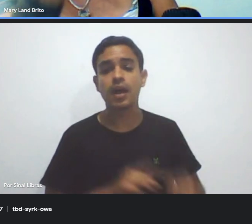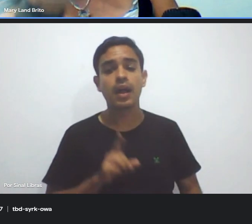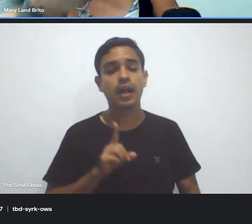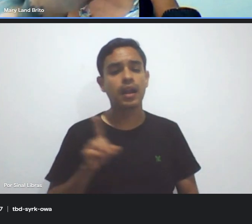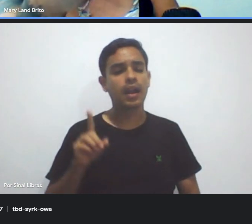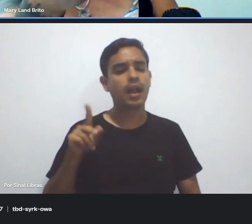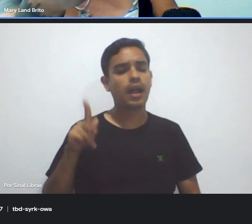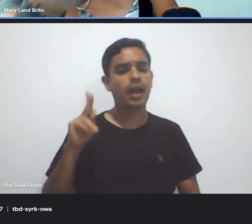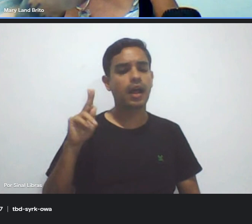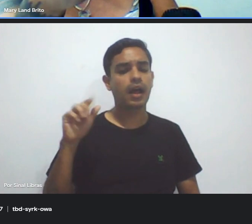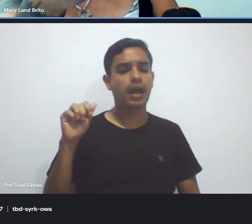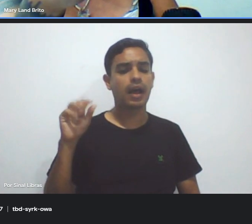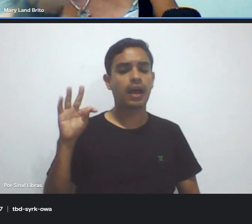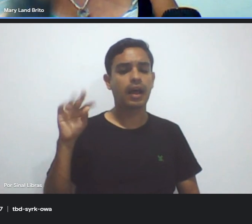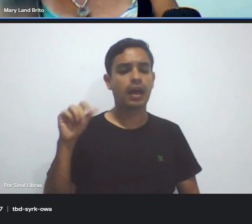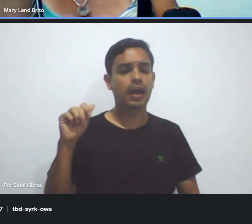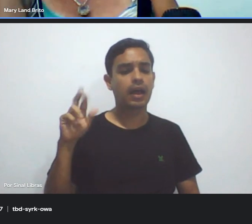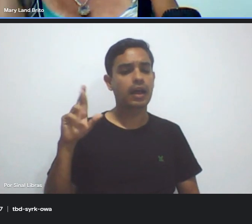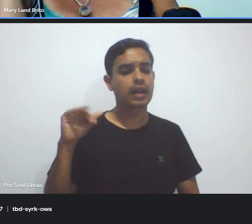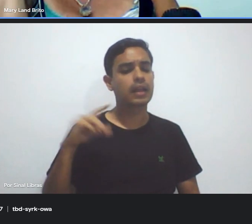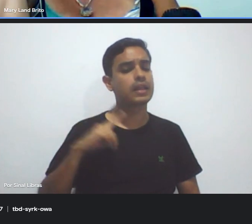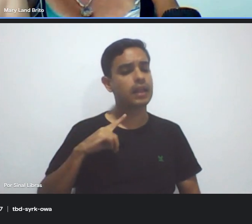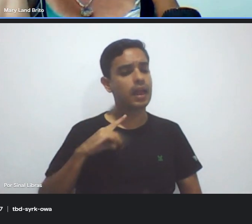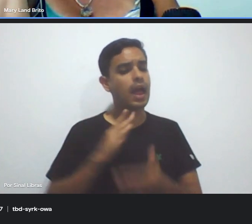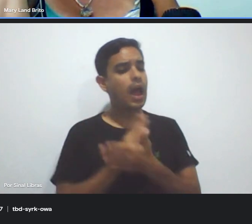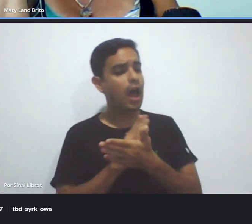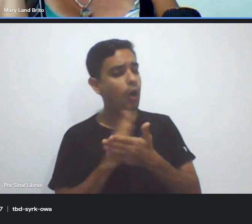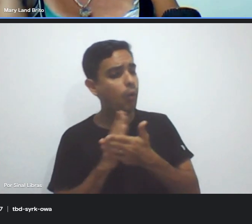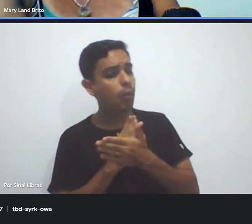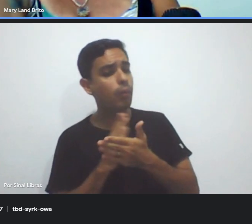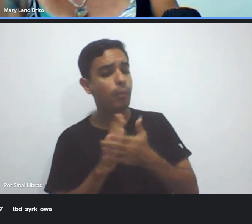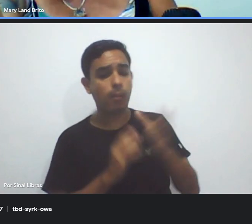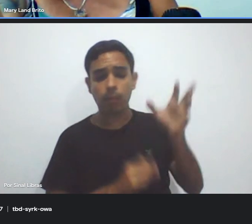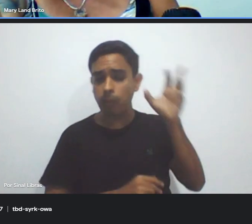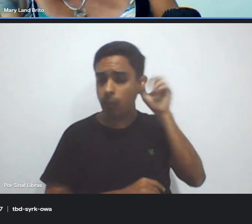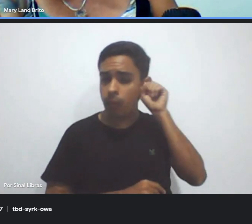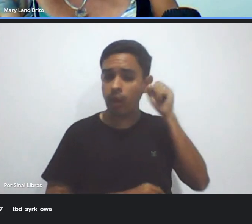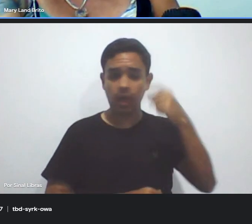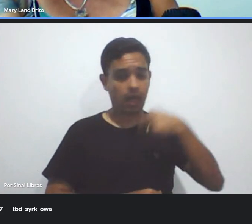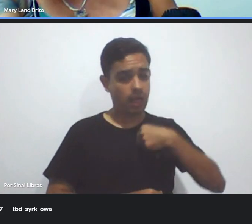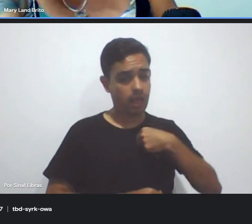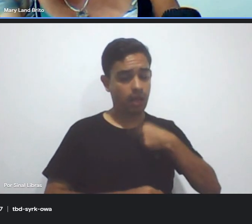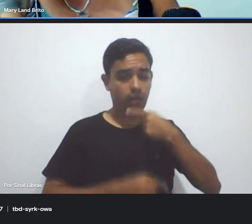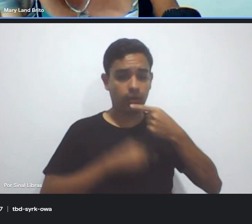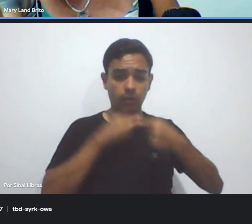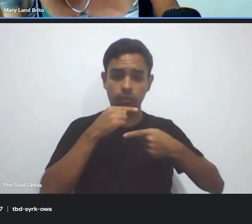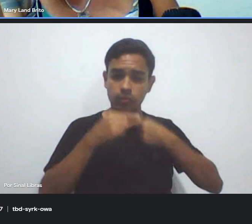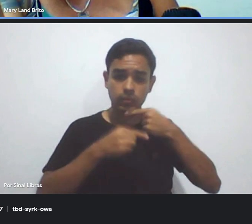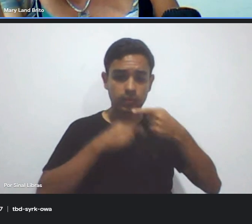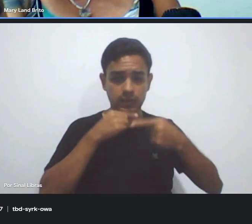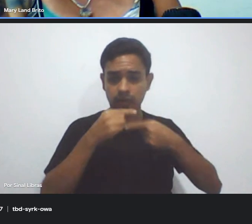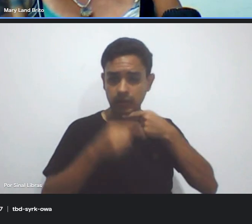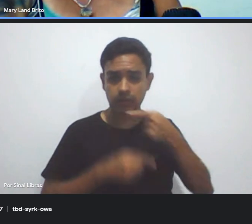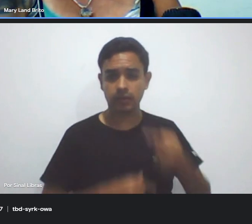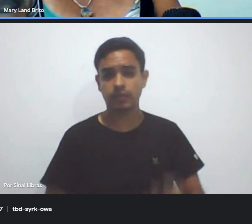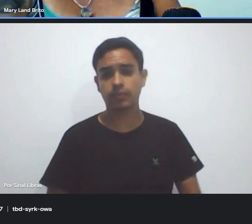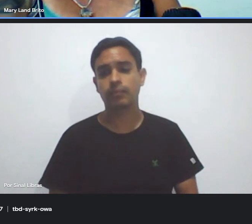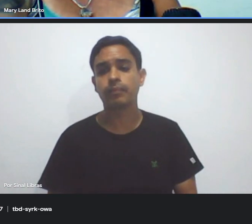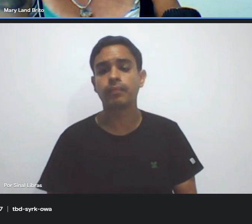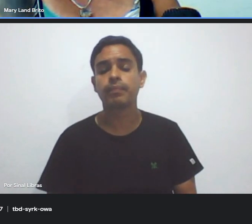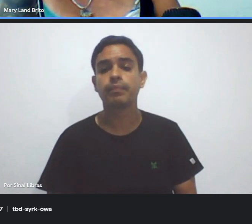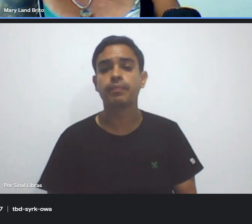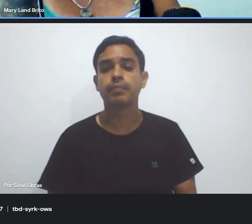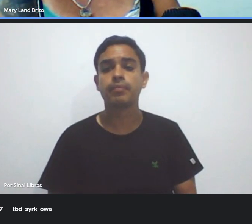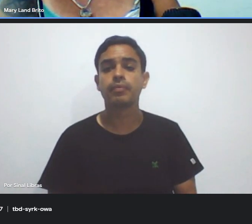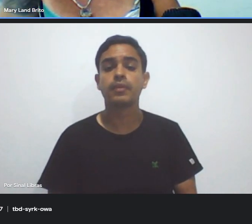outras pessoas estão conseguindo te escutar, mas eu aqui não estou conseguindo e outras pessoas também não estão conseguindo. Eu